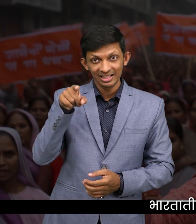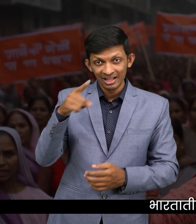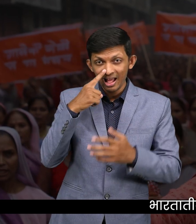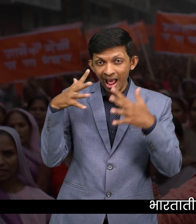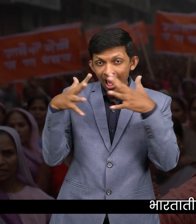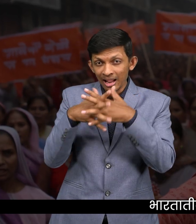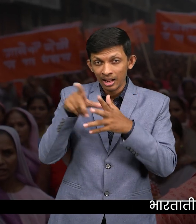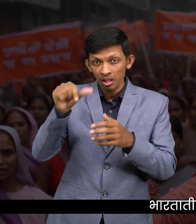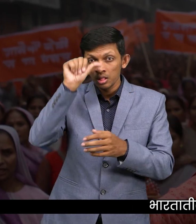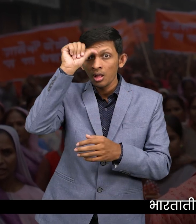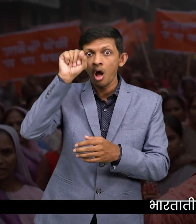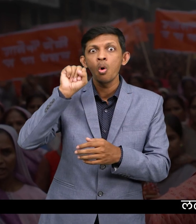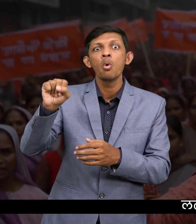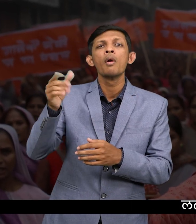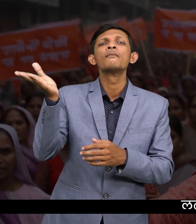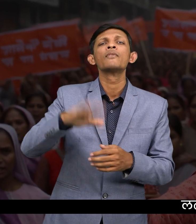भारतातील महिलांच्या हक्कासाठी